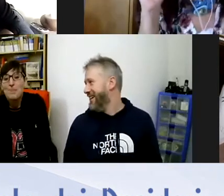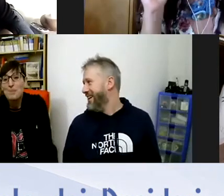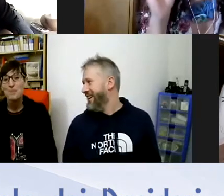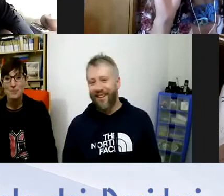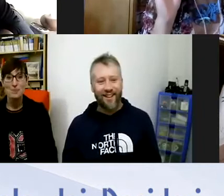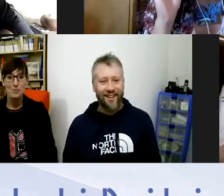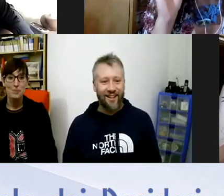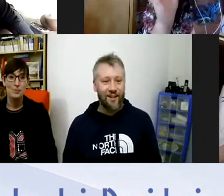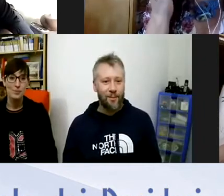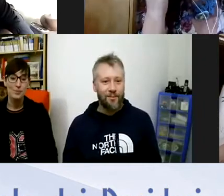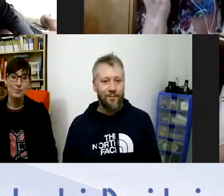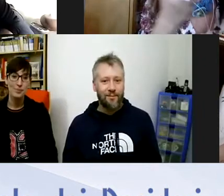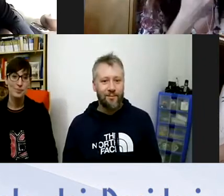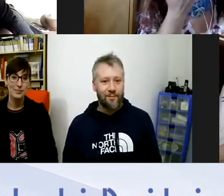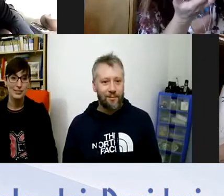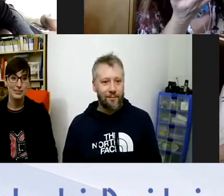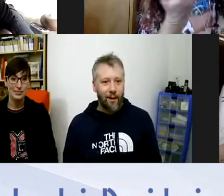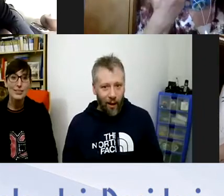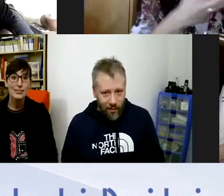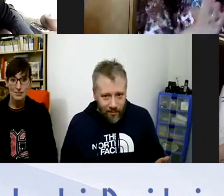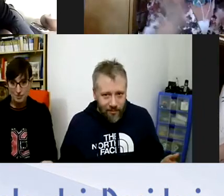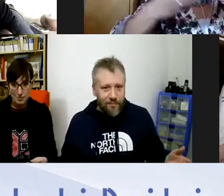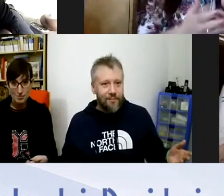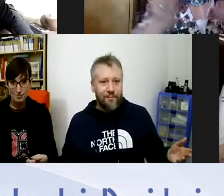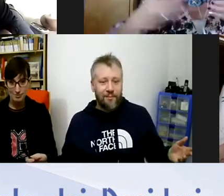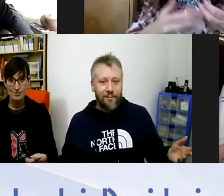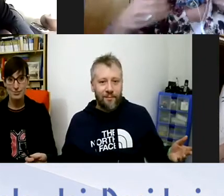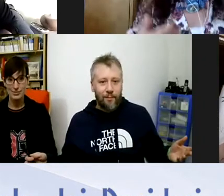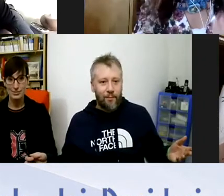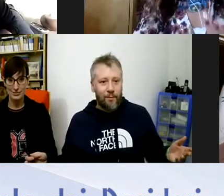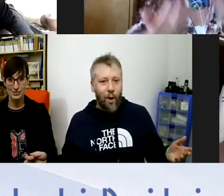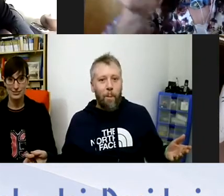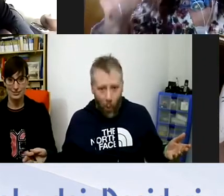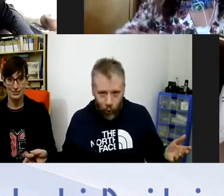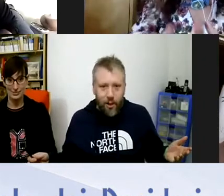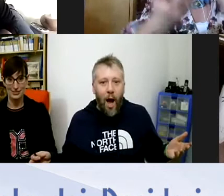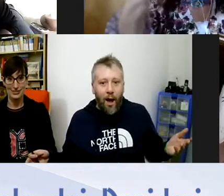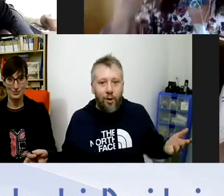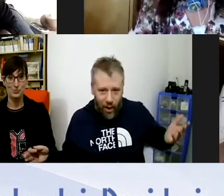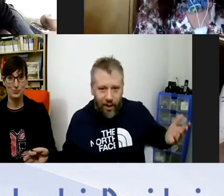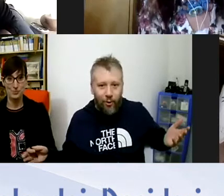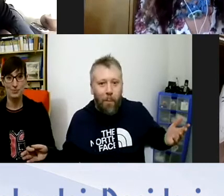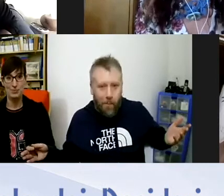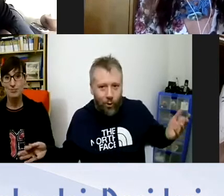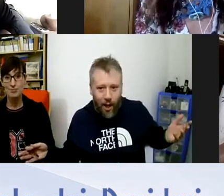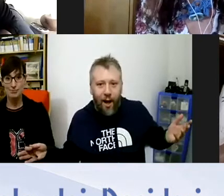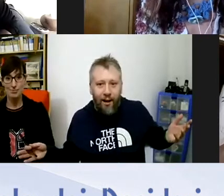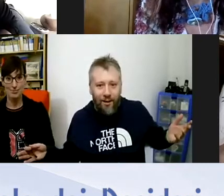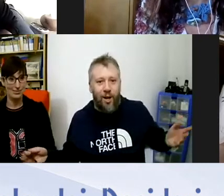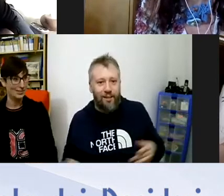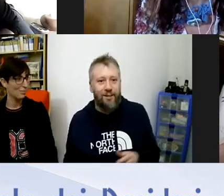però tu da bravo marito devi aiutarla e piano piano fargli evadere. Certo,